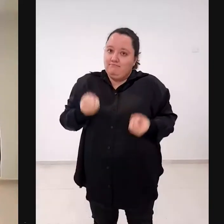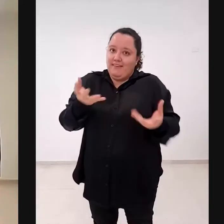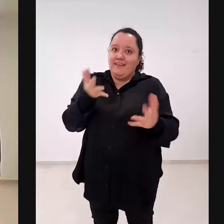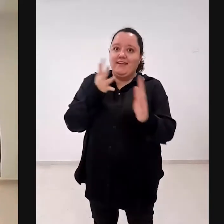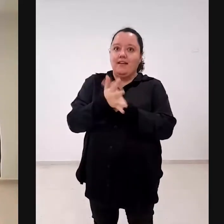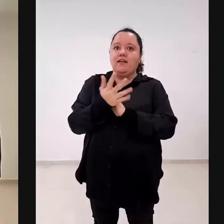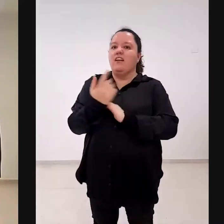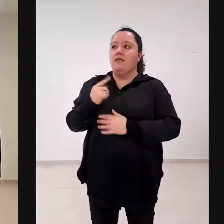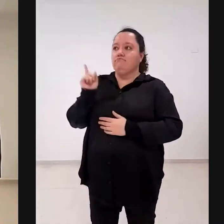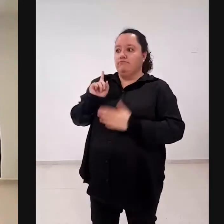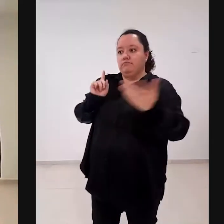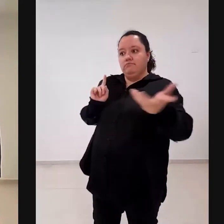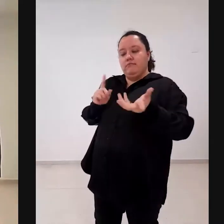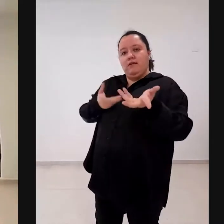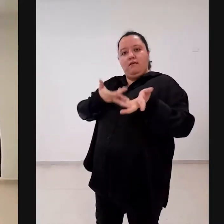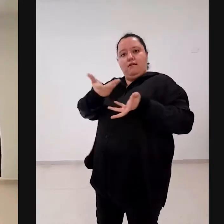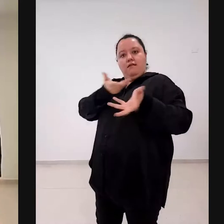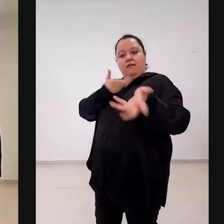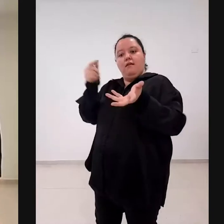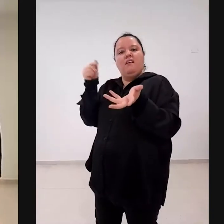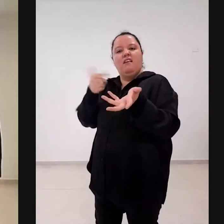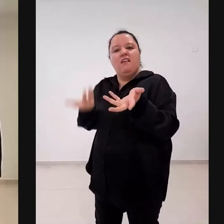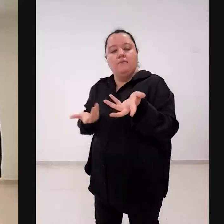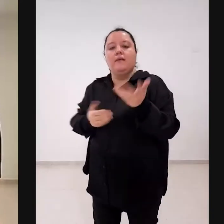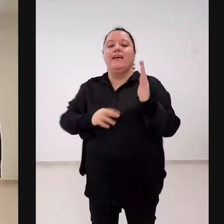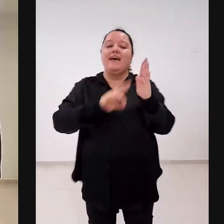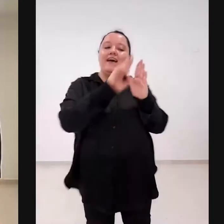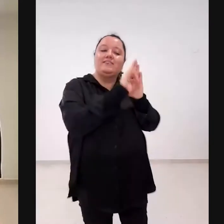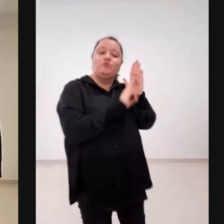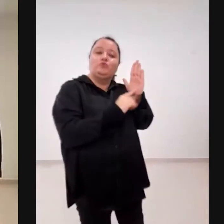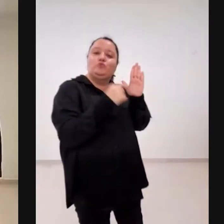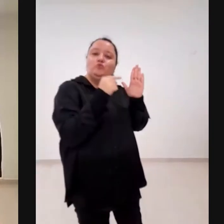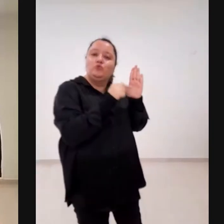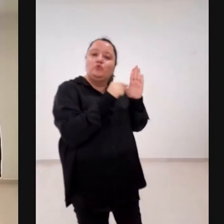ustedes y entró una resolución